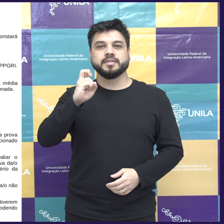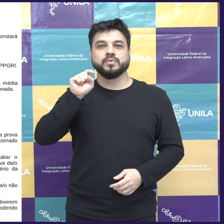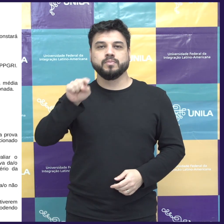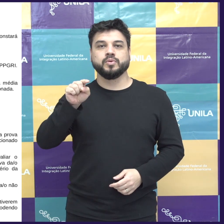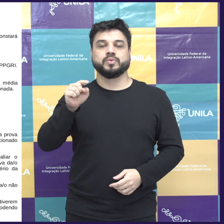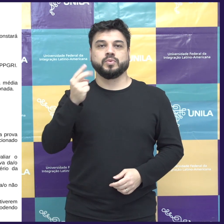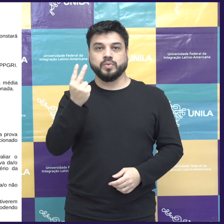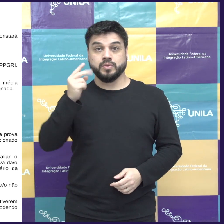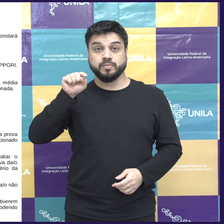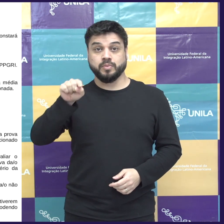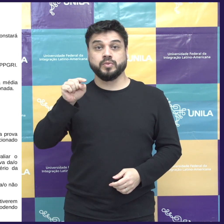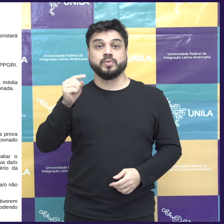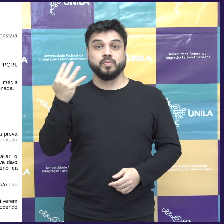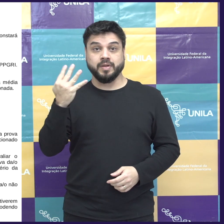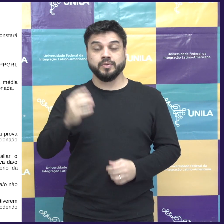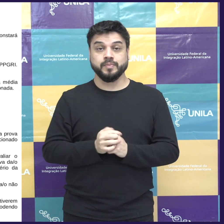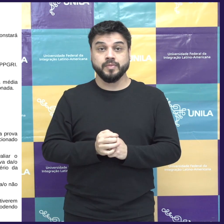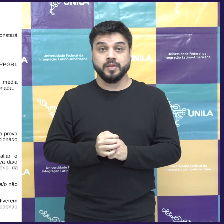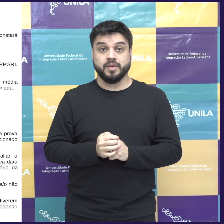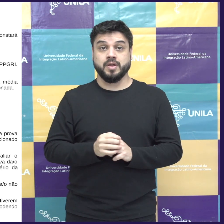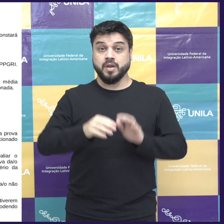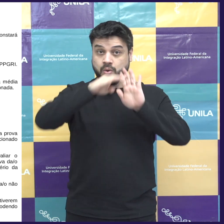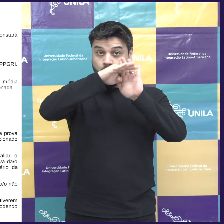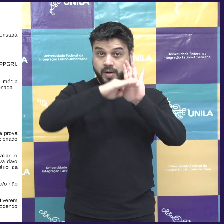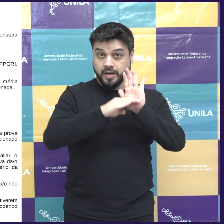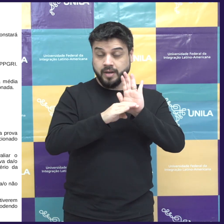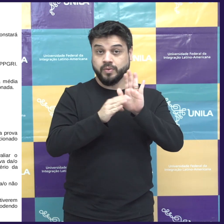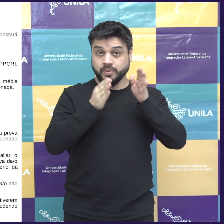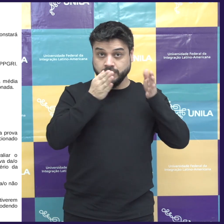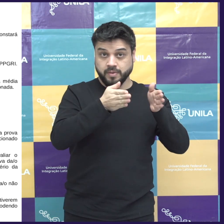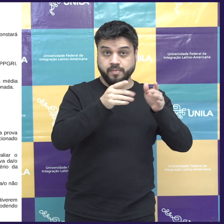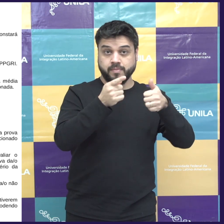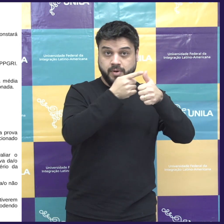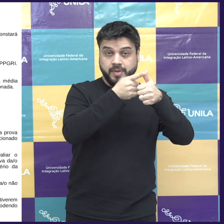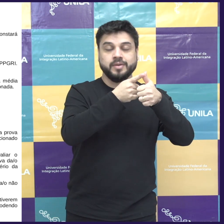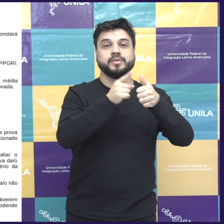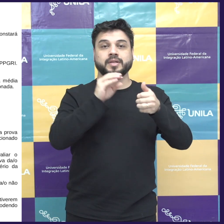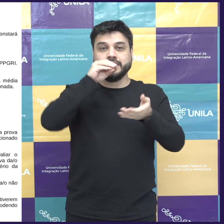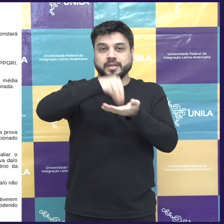5.2.4. Os critérios dessa fase encontram-se no anexo 4.